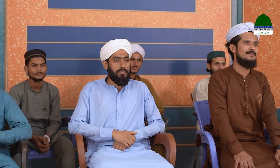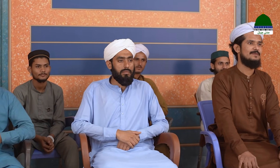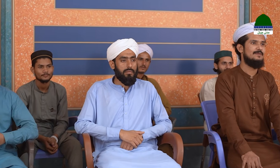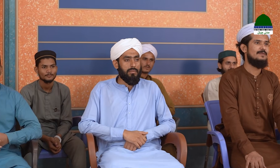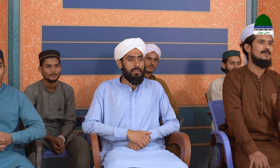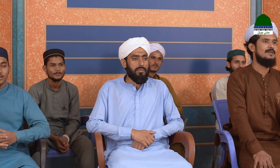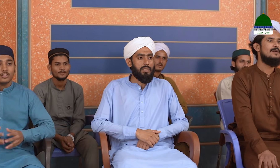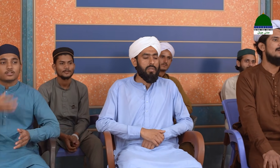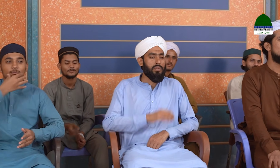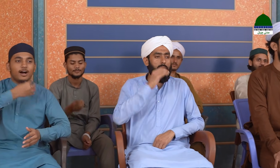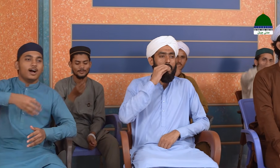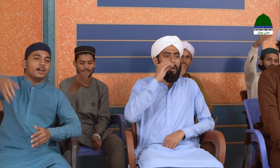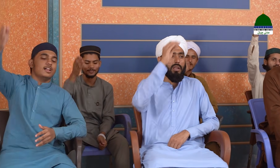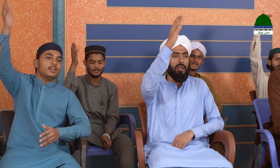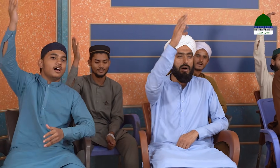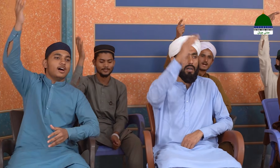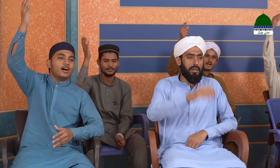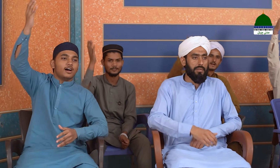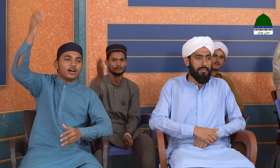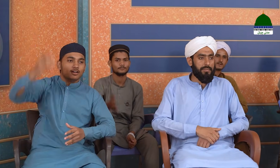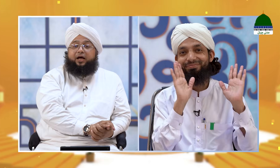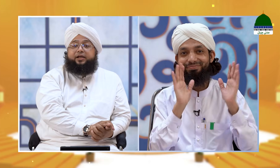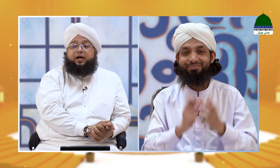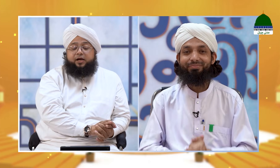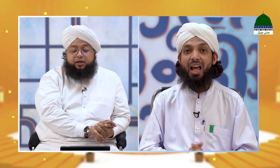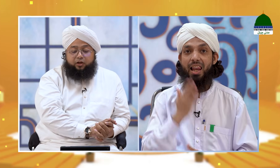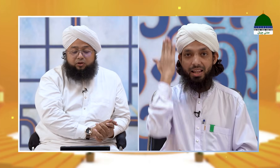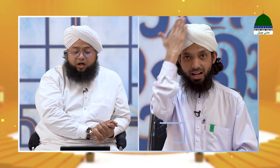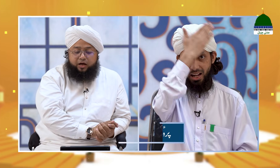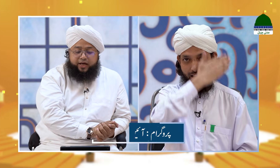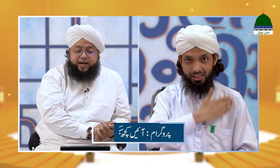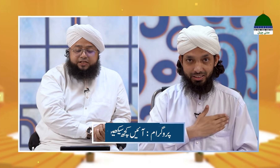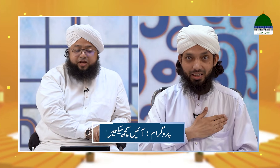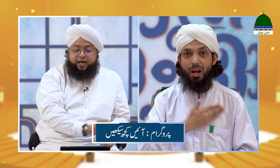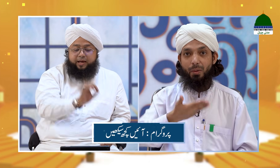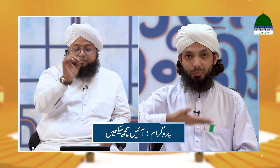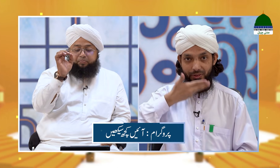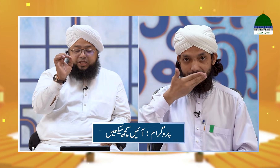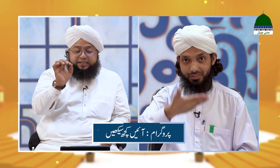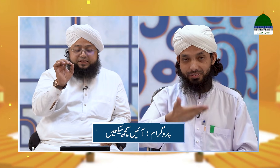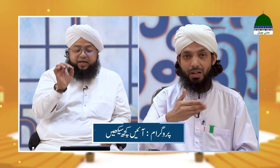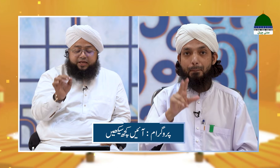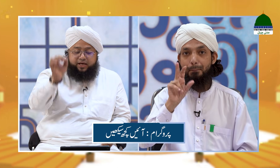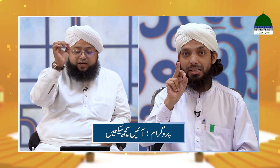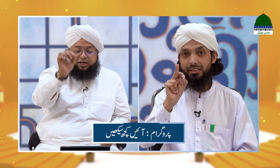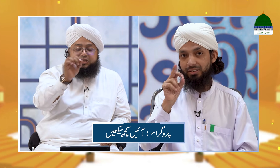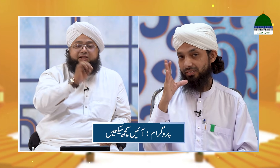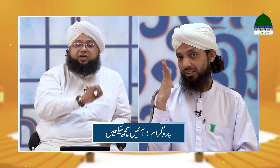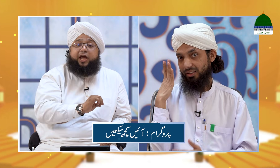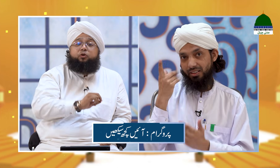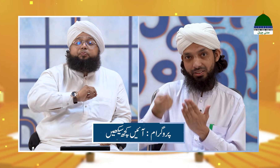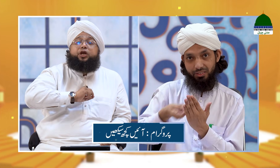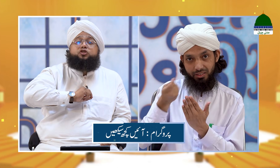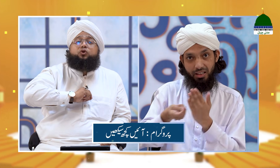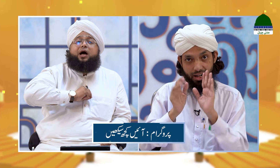20 گناہ مٹا دیے جاتے ہیں۔ لا الہ الا اللہ کہنے سے 20 نیکیاں لکھی